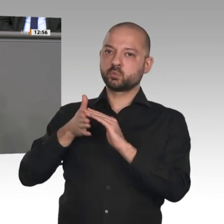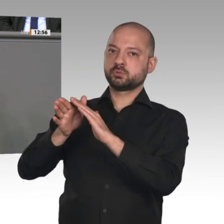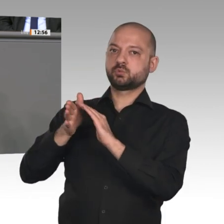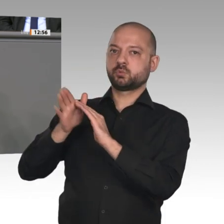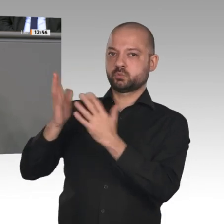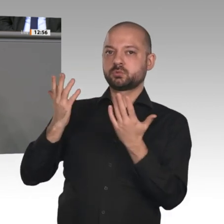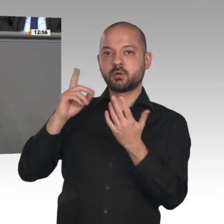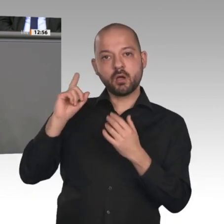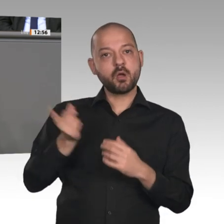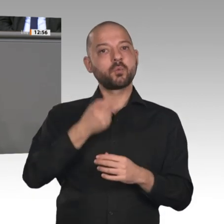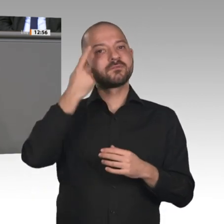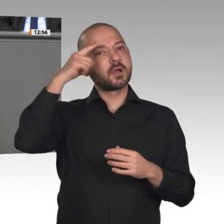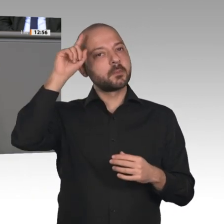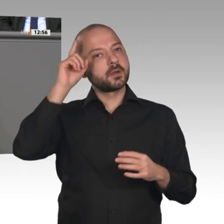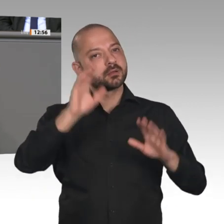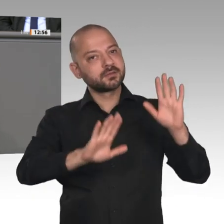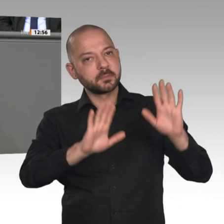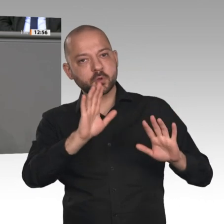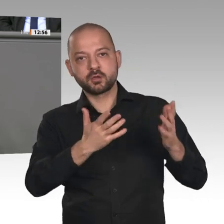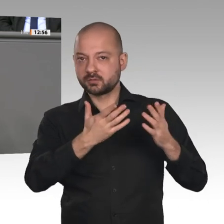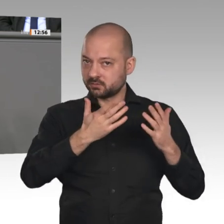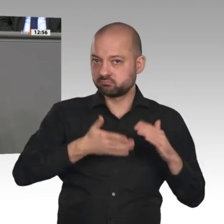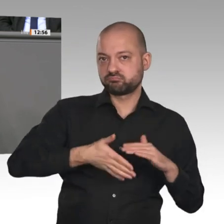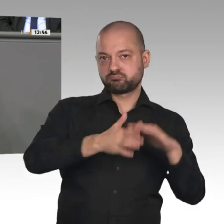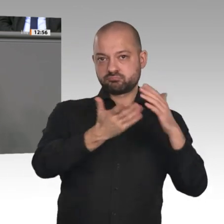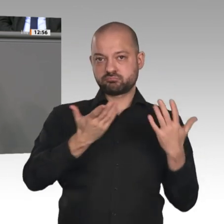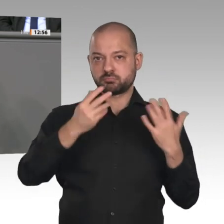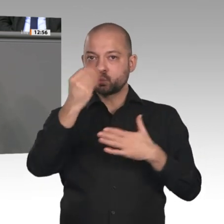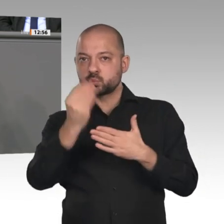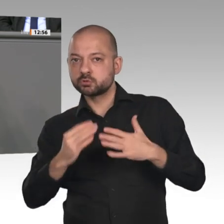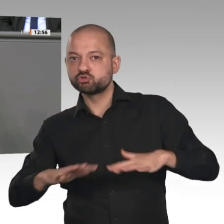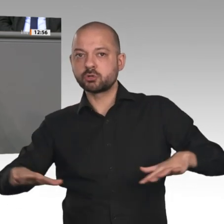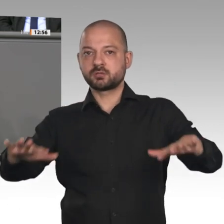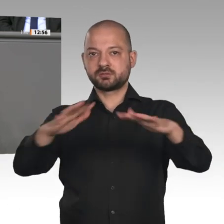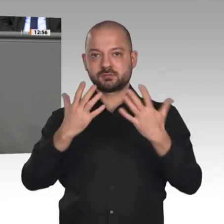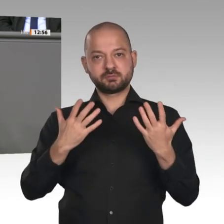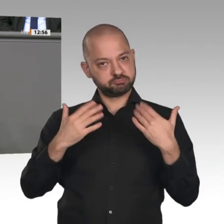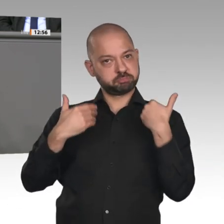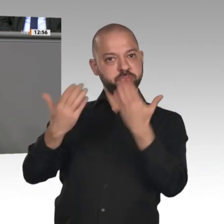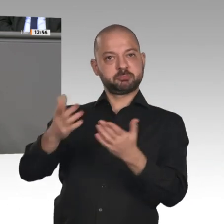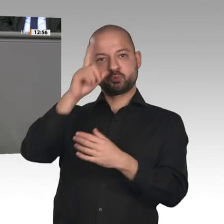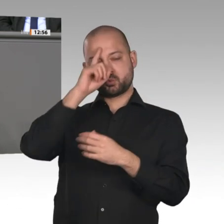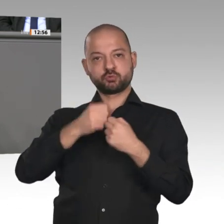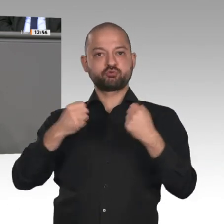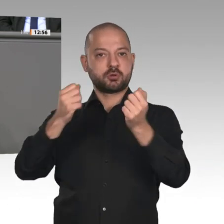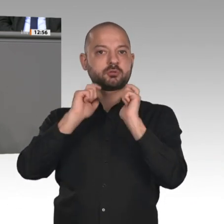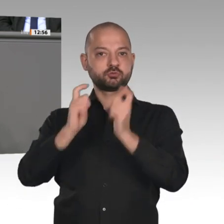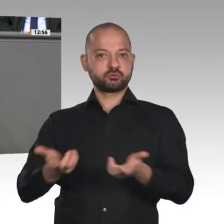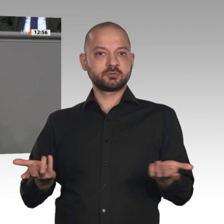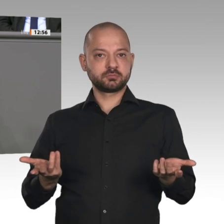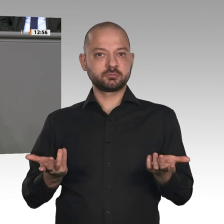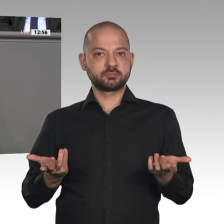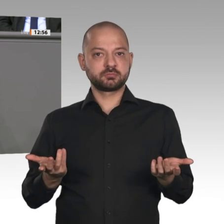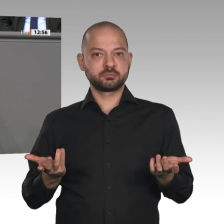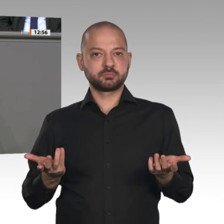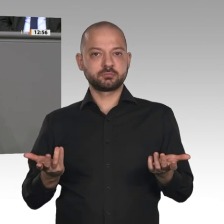haben, geschenkt haben und ihre Nachfahren, trotz allem, was sie erlebt haben, sind dabei geblieben. Diese Haltung